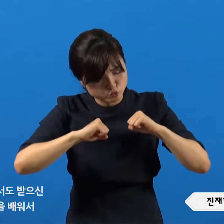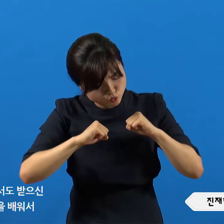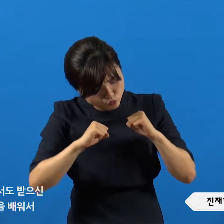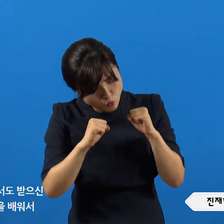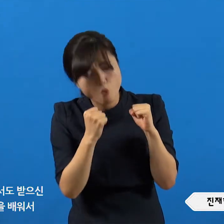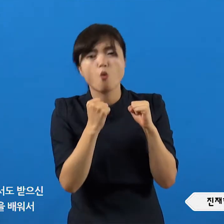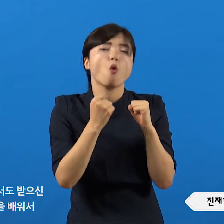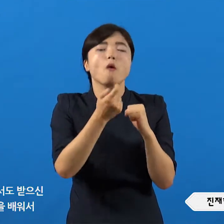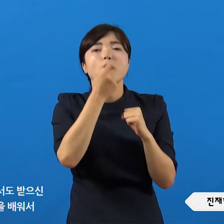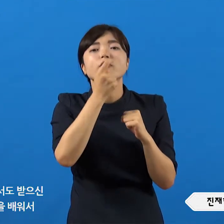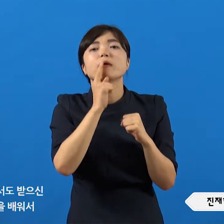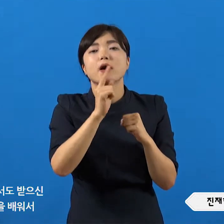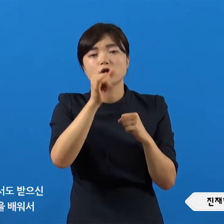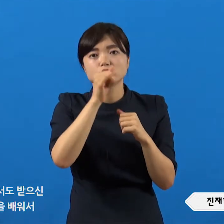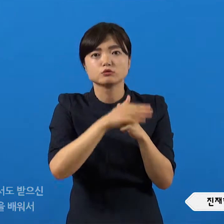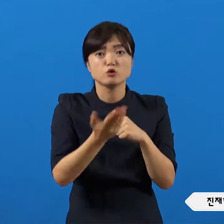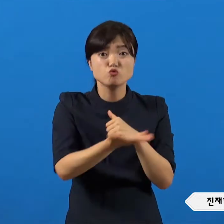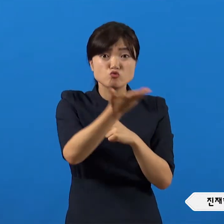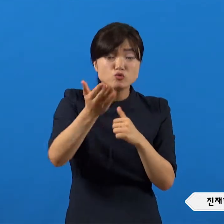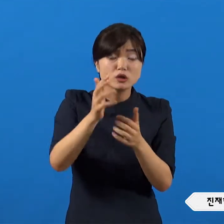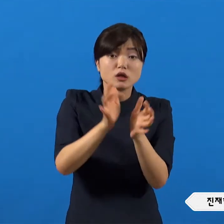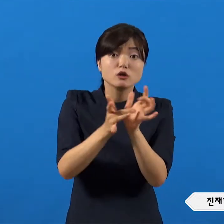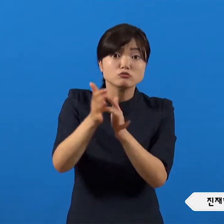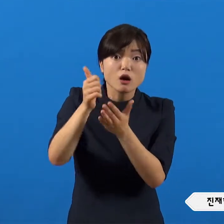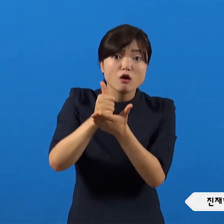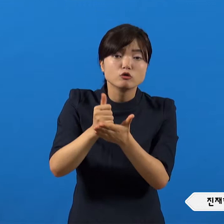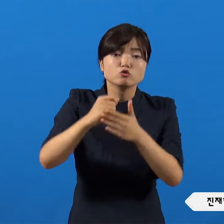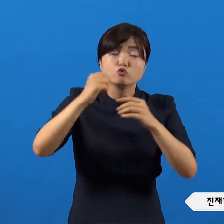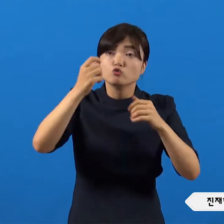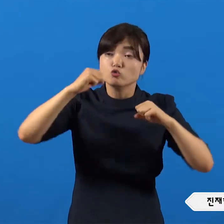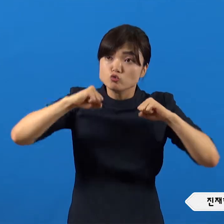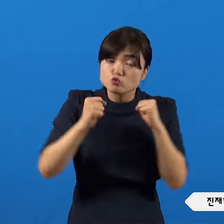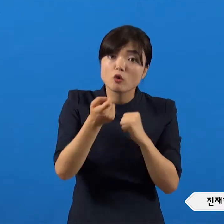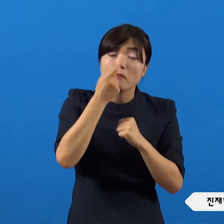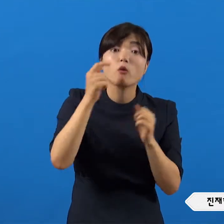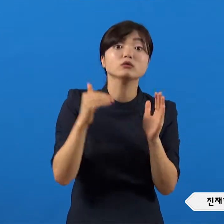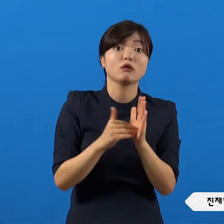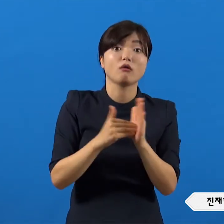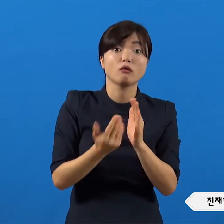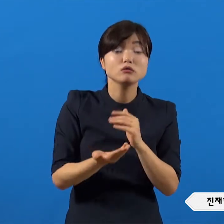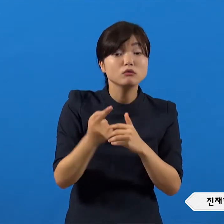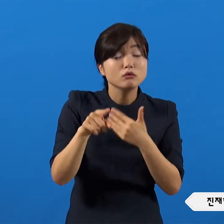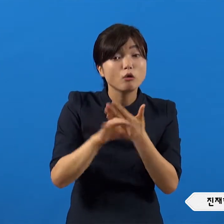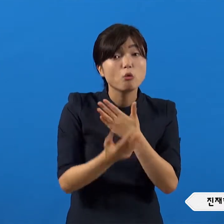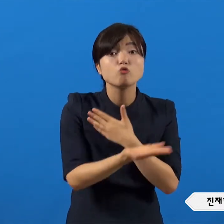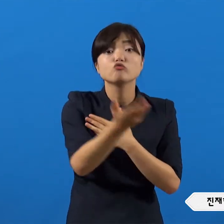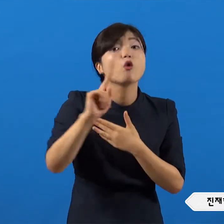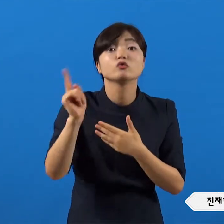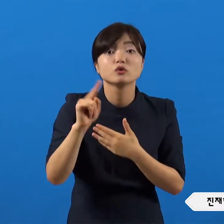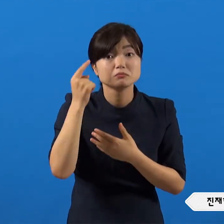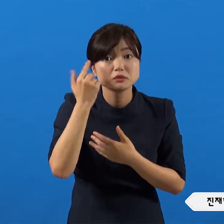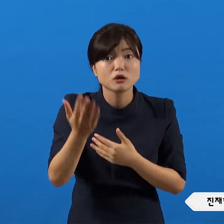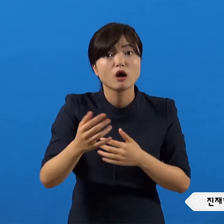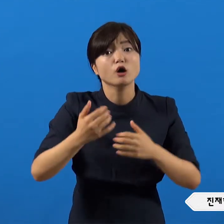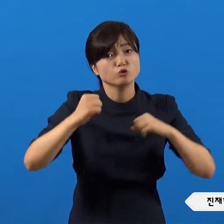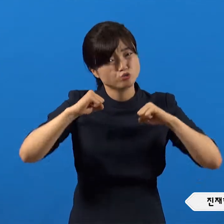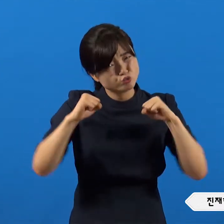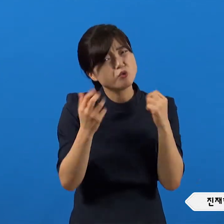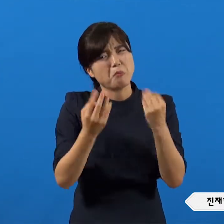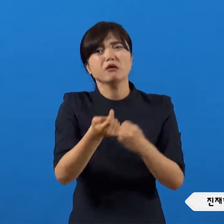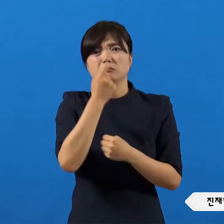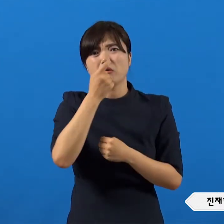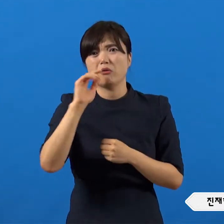배웠다라고 말씀합니다. 우리 주님께서 순종함을 배우셨다면 여러분과 제가 얼마나